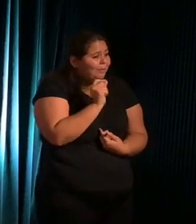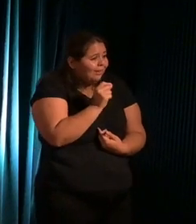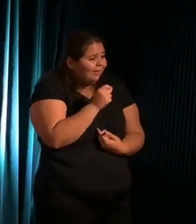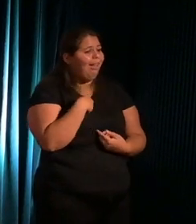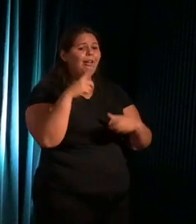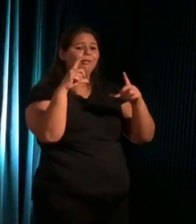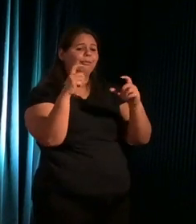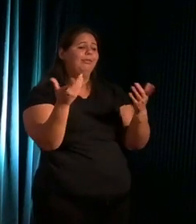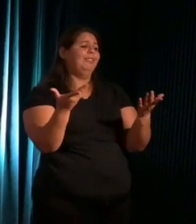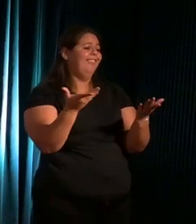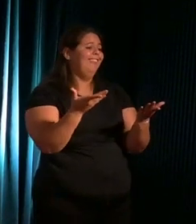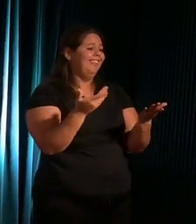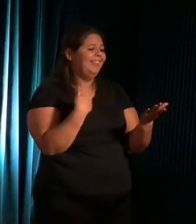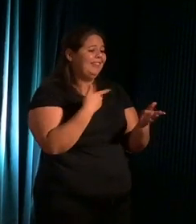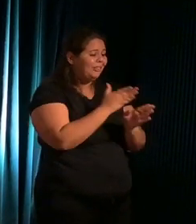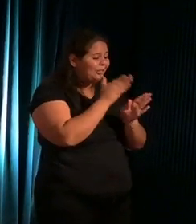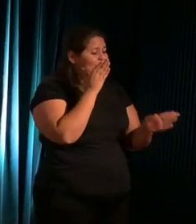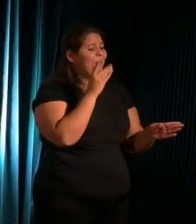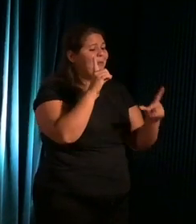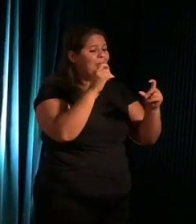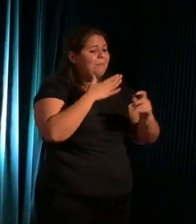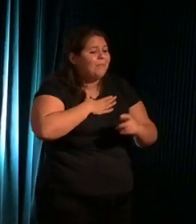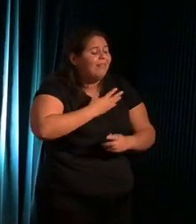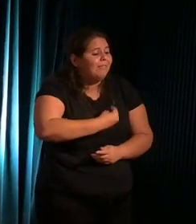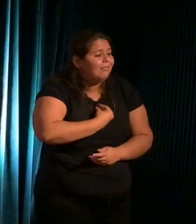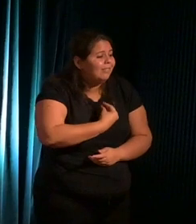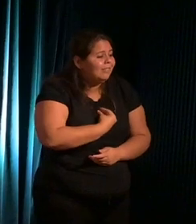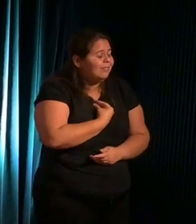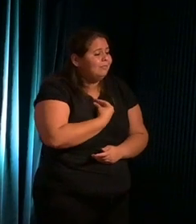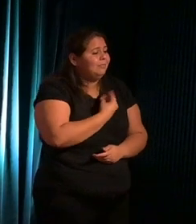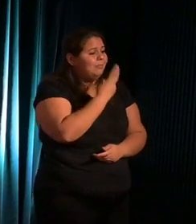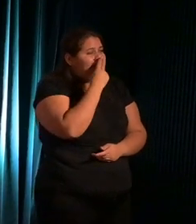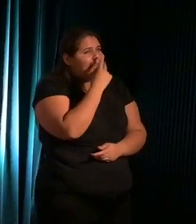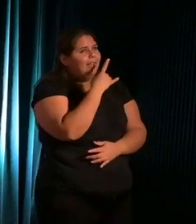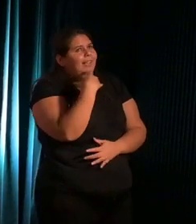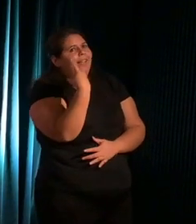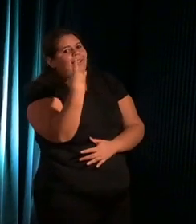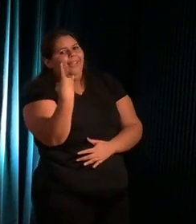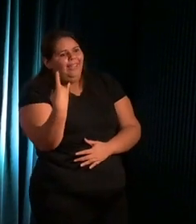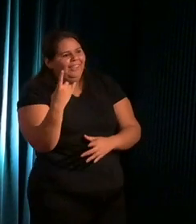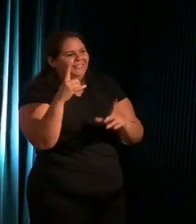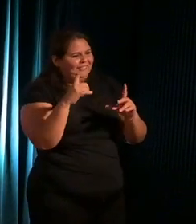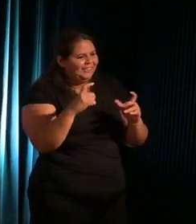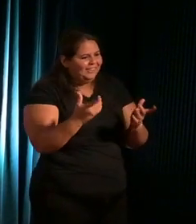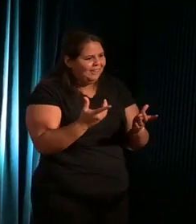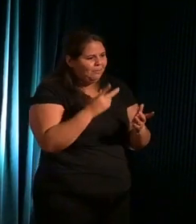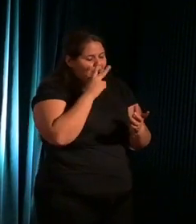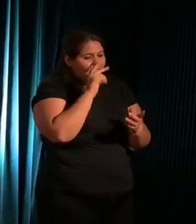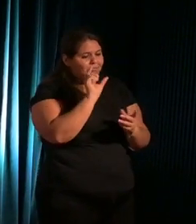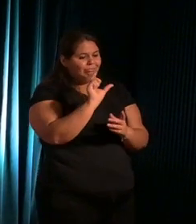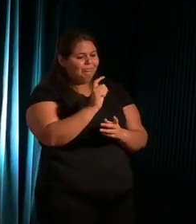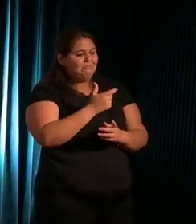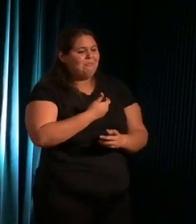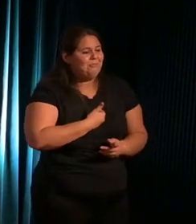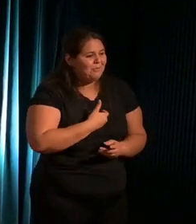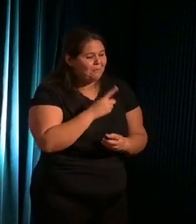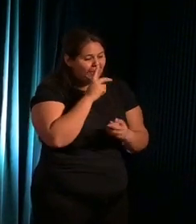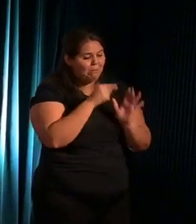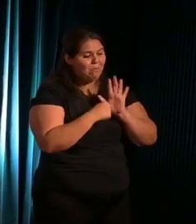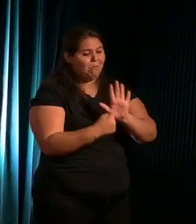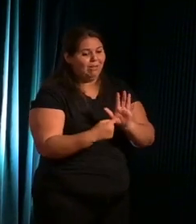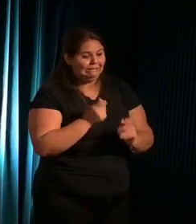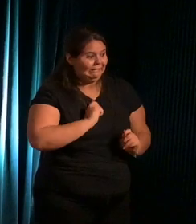tinha descoberto essa questão da imagem na minha vida, que me seduzia e traduzia todo o meu anseio